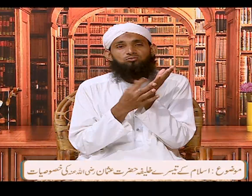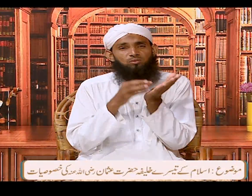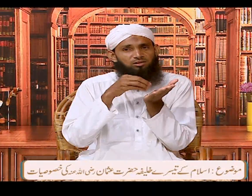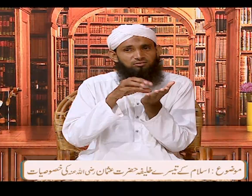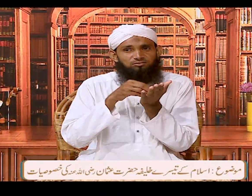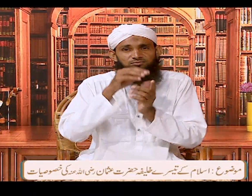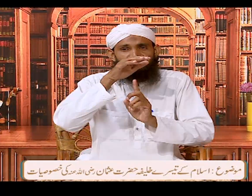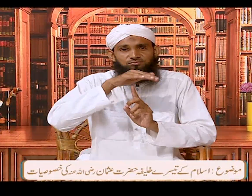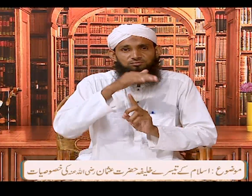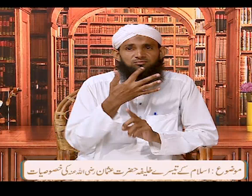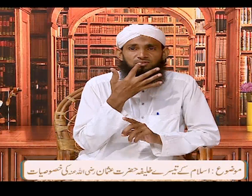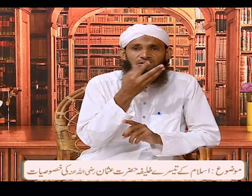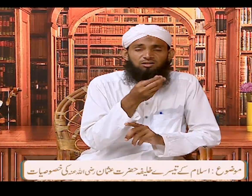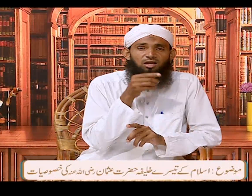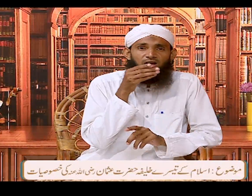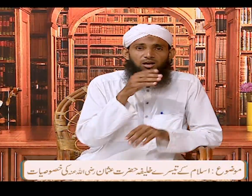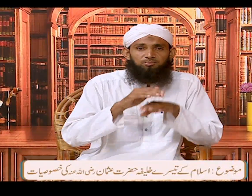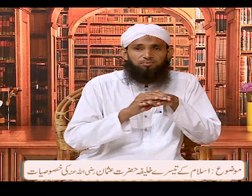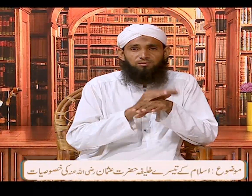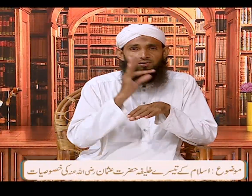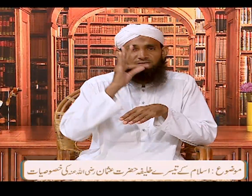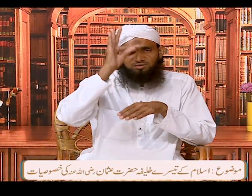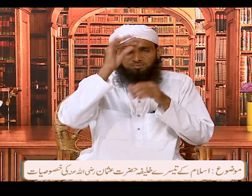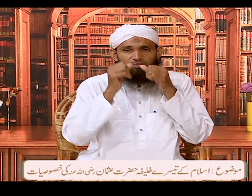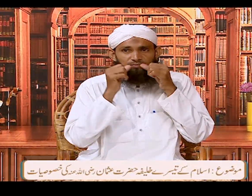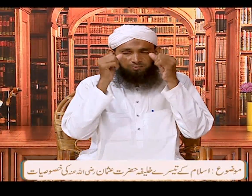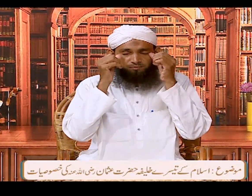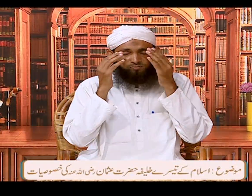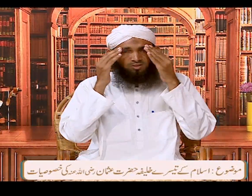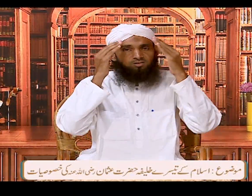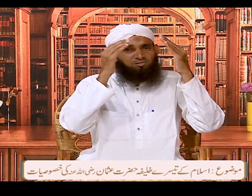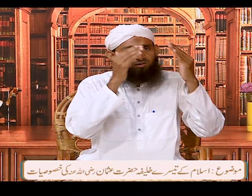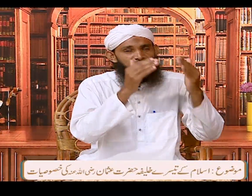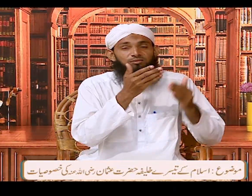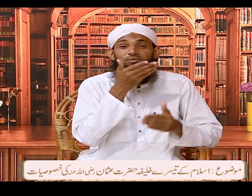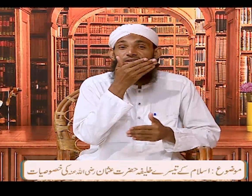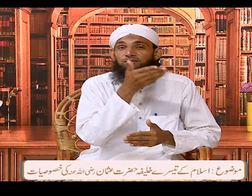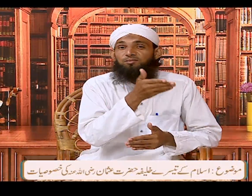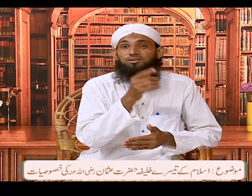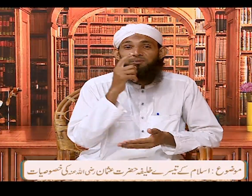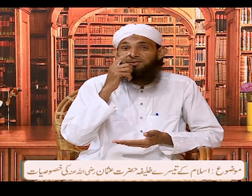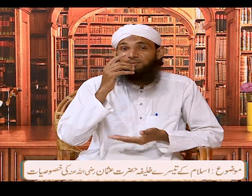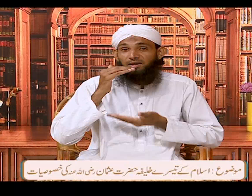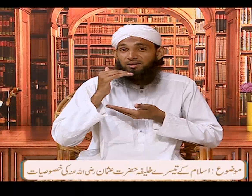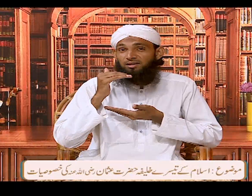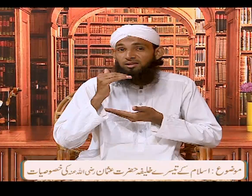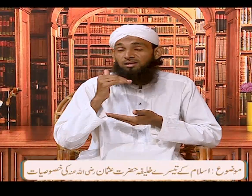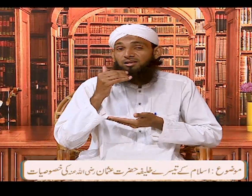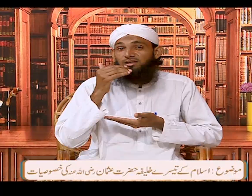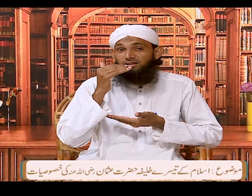کو ایک فضیلت یہ بھی حاصل ہے کہ آپ پیارے آقا مکی مدنی مصطفیٰ صلی اللہ علیہ وآلہ وصحبہ وسلم کی پھپھی